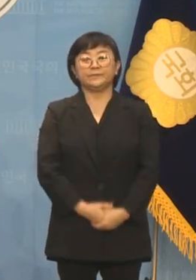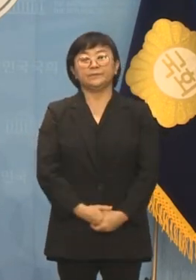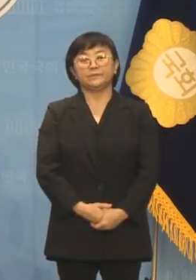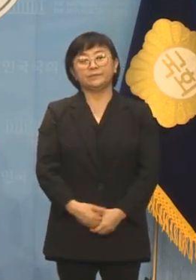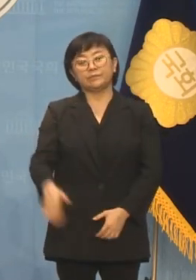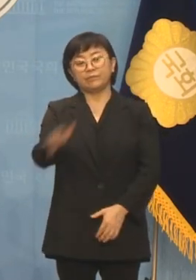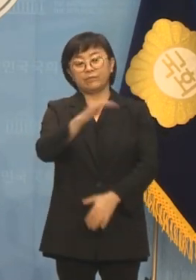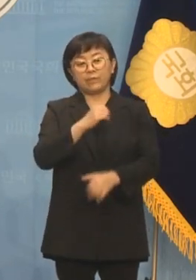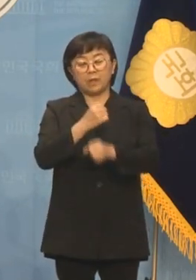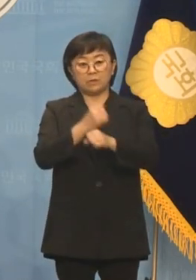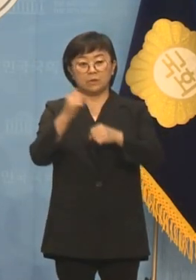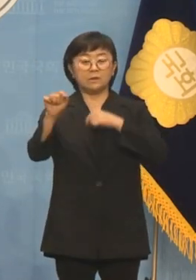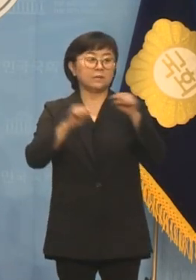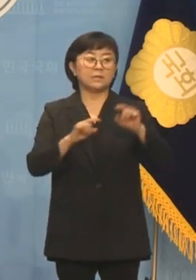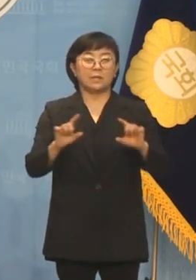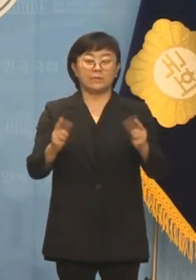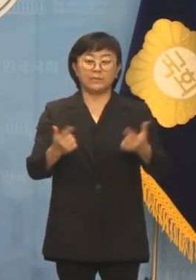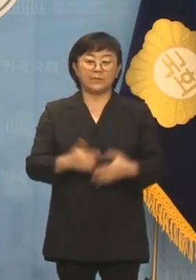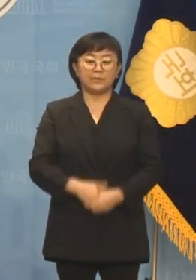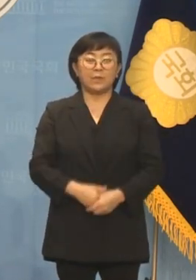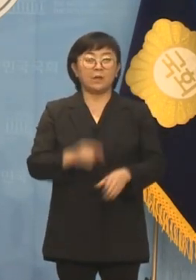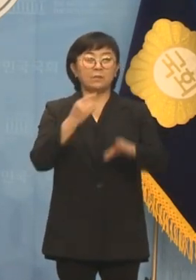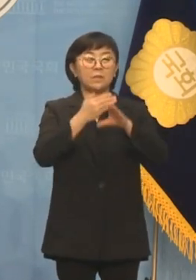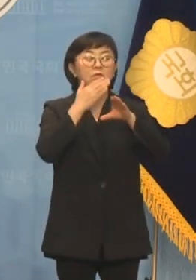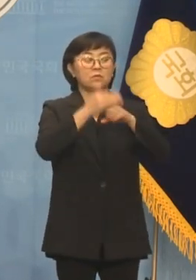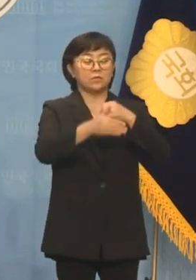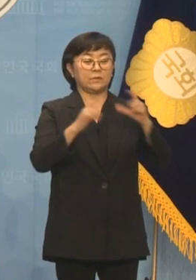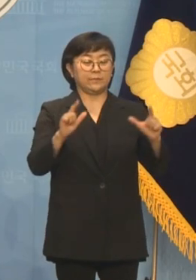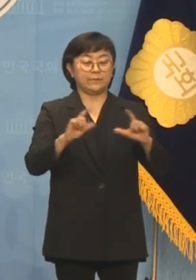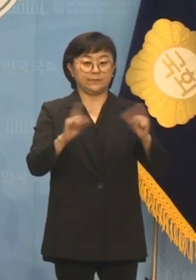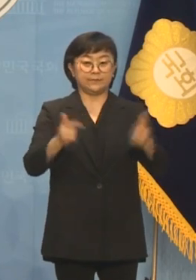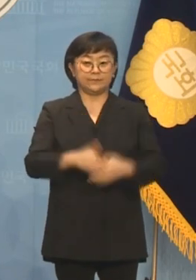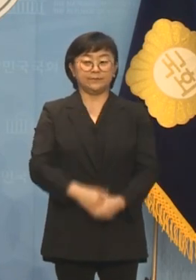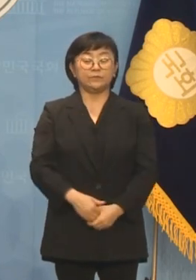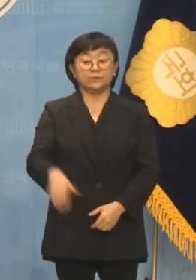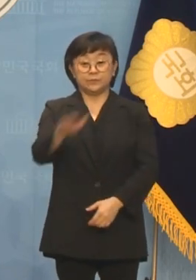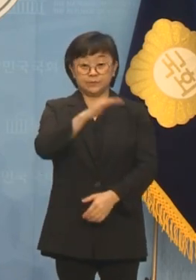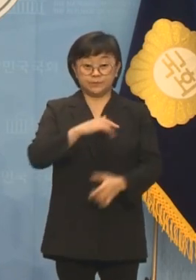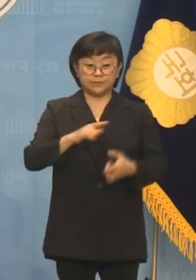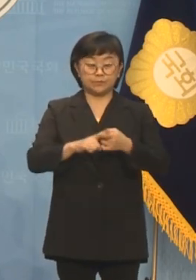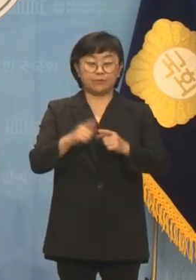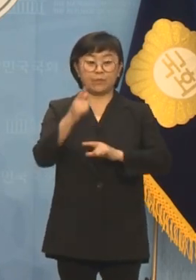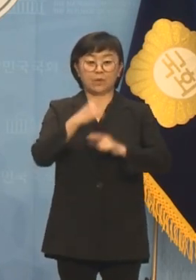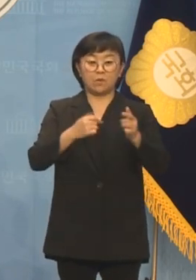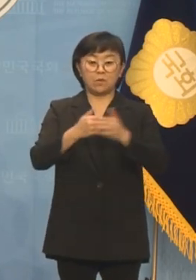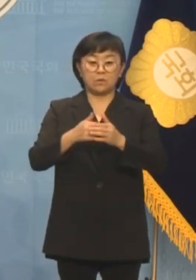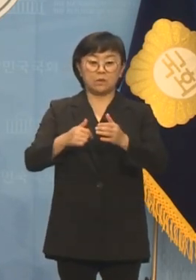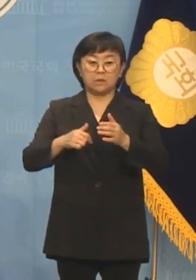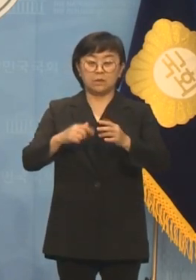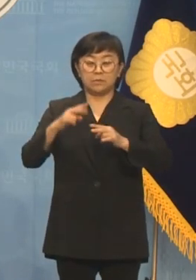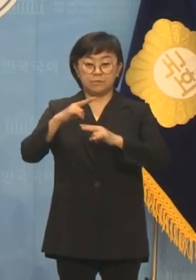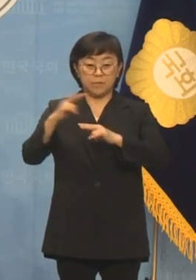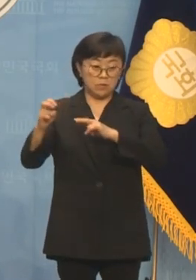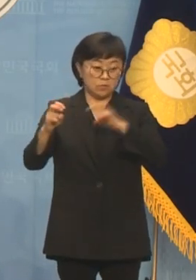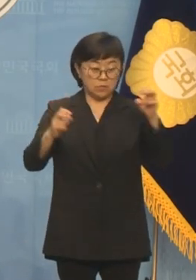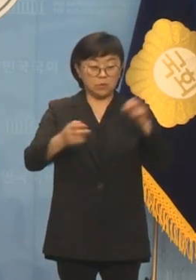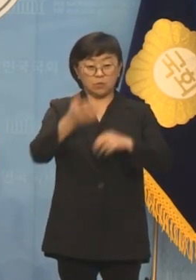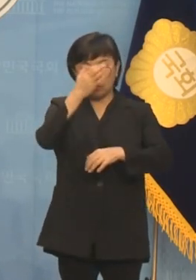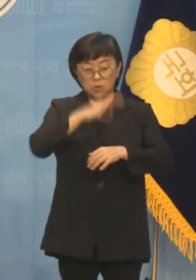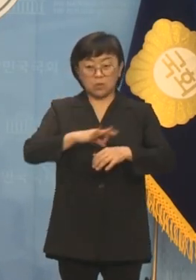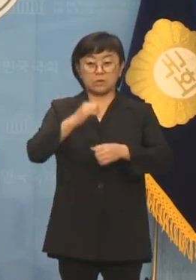우리가 하고 있는 것은 정치가 아니다. 민주주의가 아니다. 우리는 누가 더 상대방에 대한 증오를